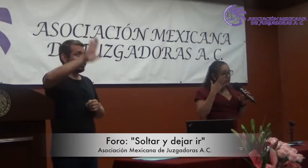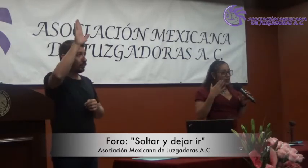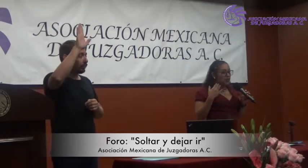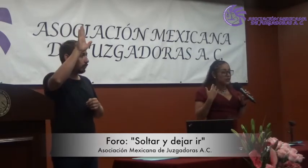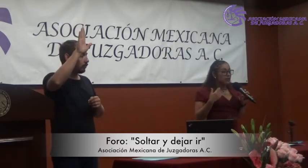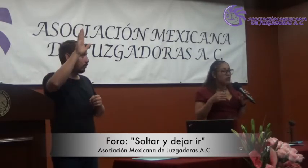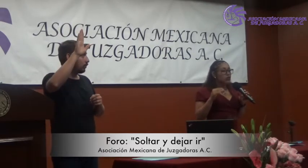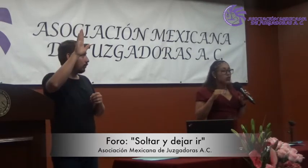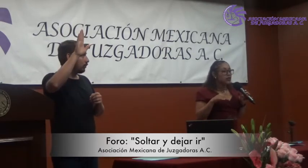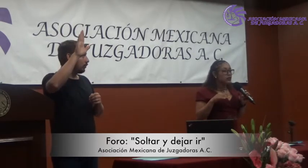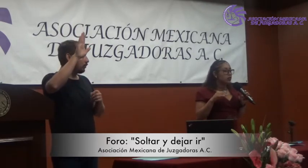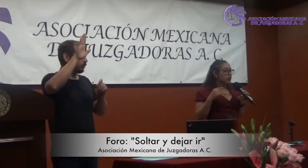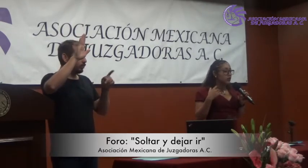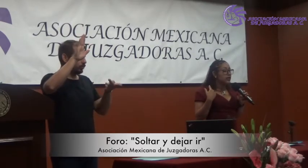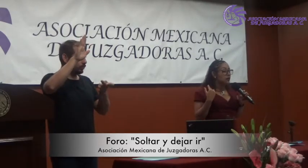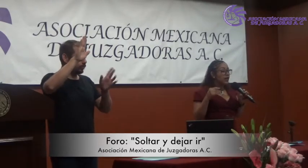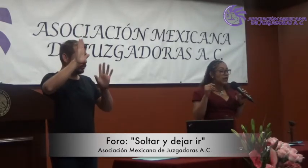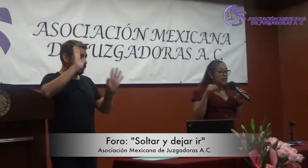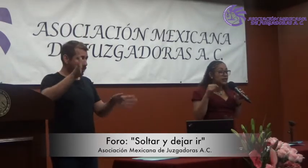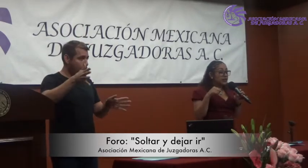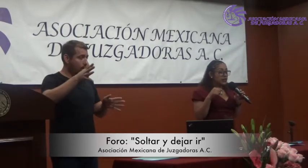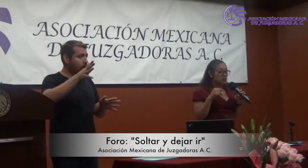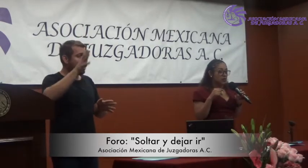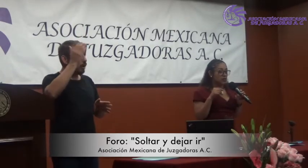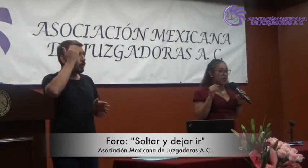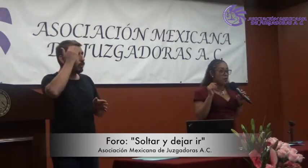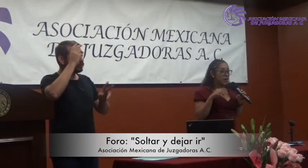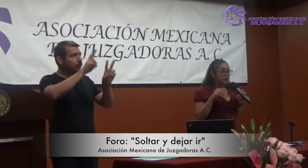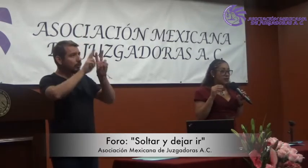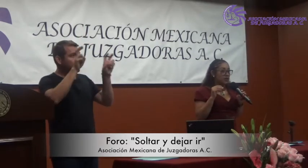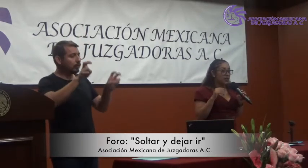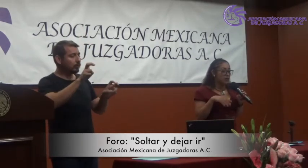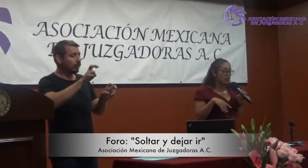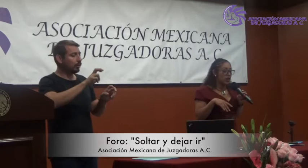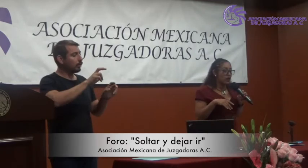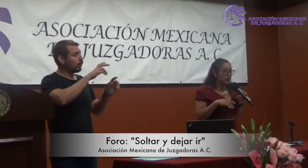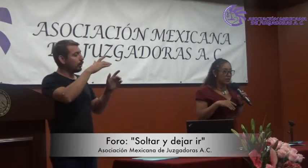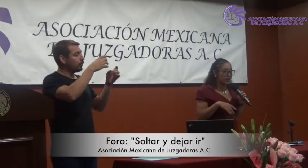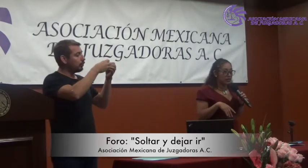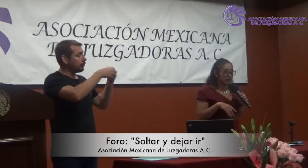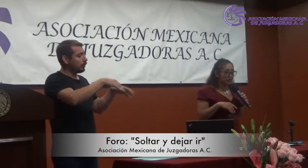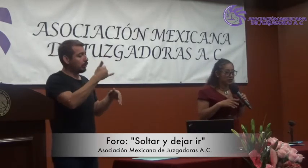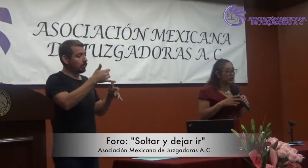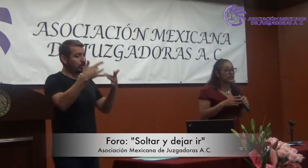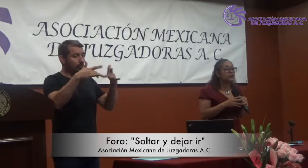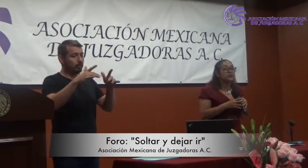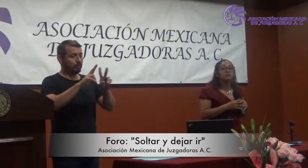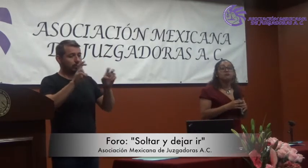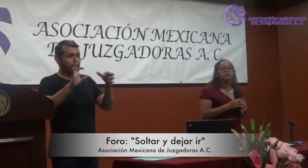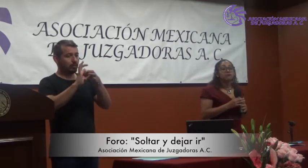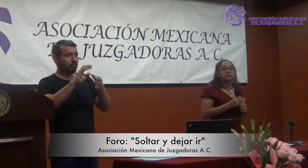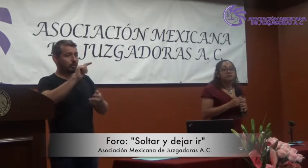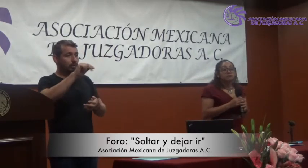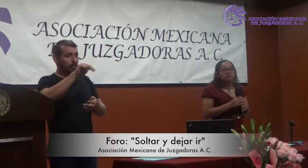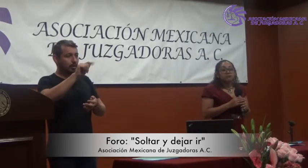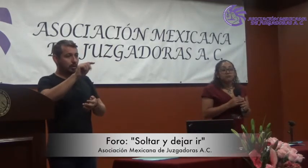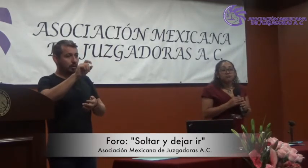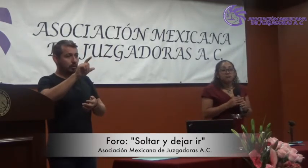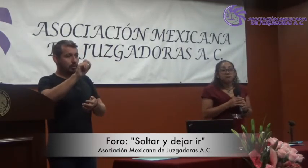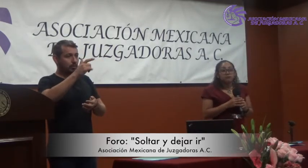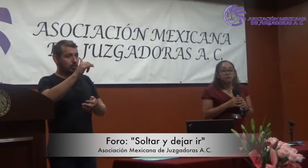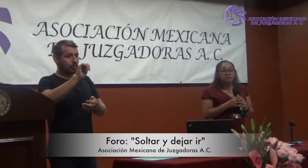había estado en un evento donde se hablara de este tema, de la pérdida, el duelo, la tanatología.